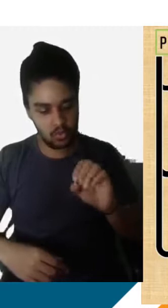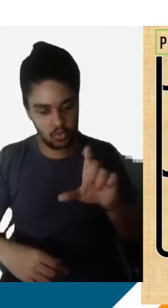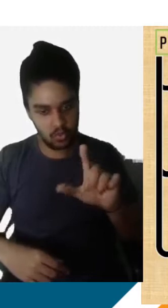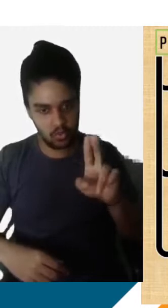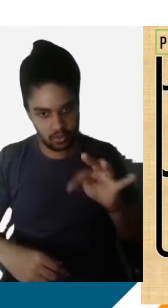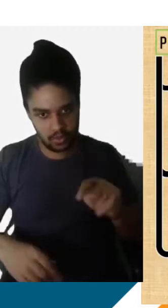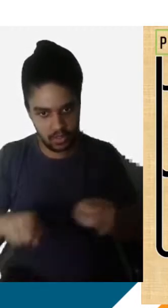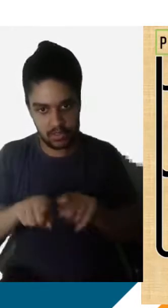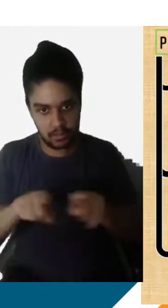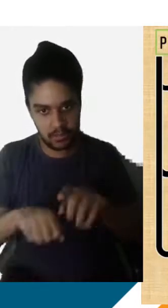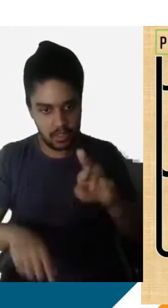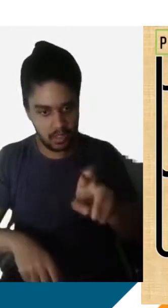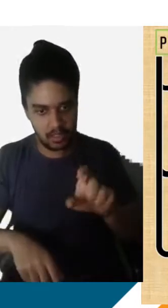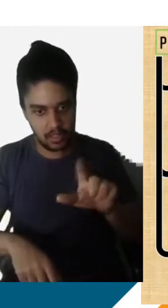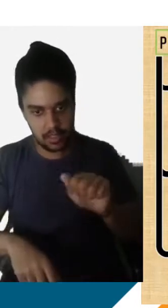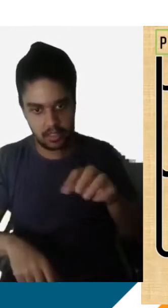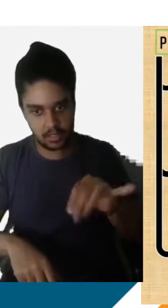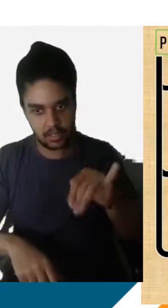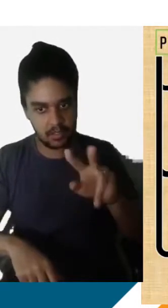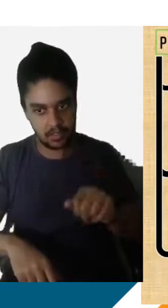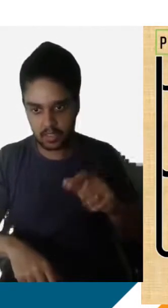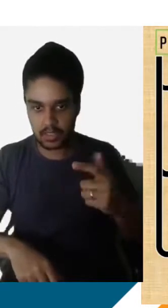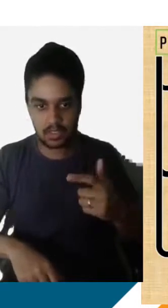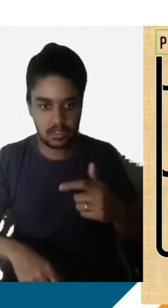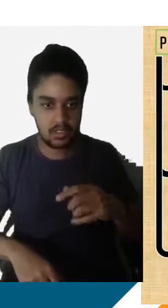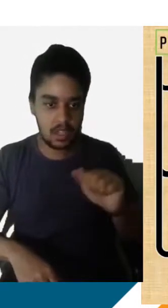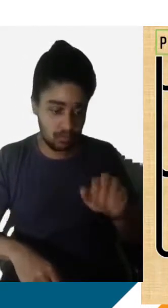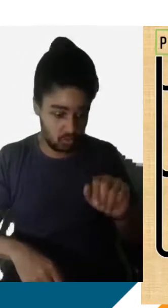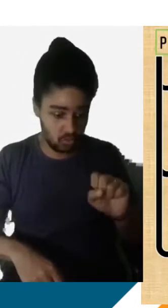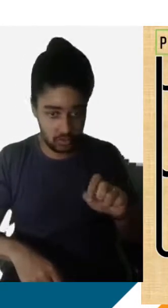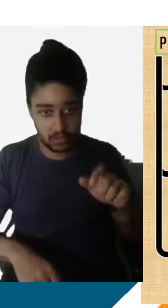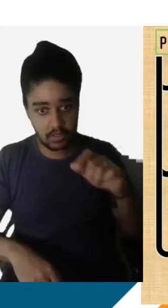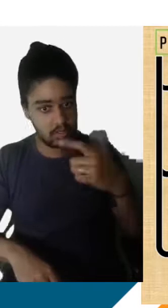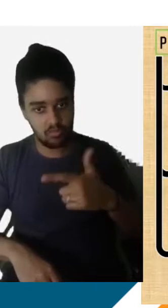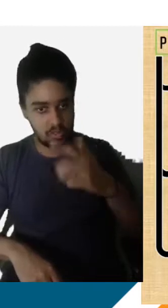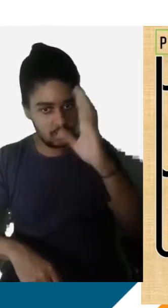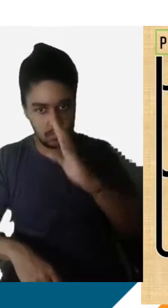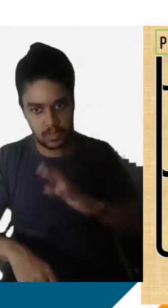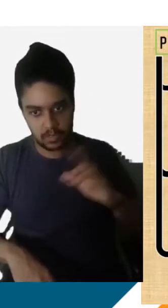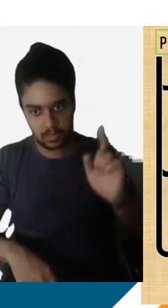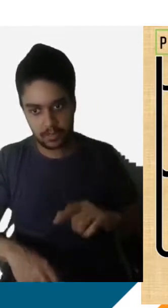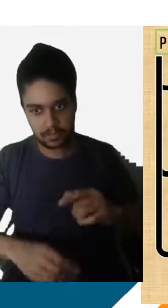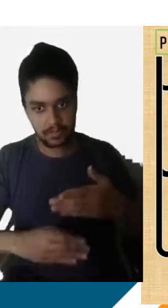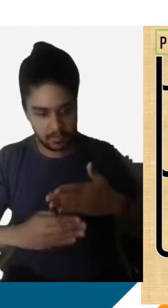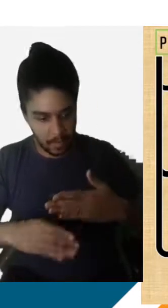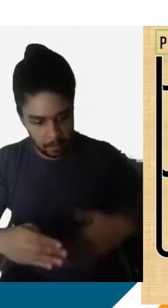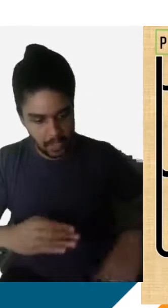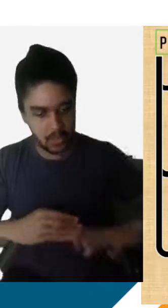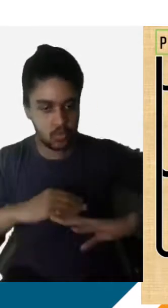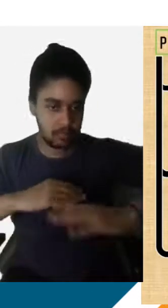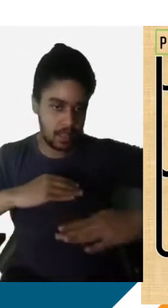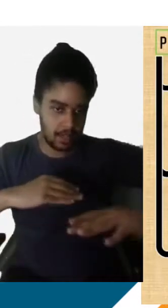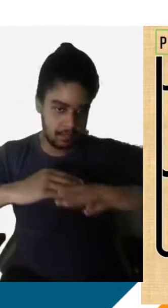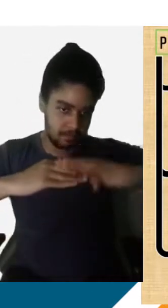relativa. A depressão absoluta, que não existe no Brasil, são depressões que estão abaixo do